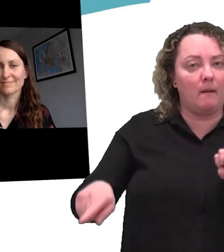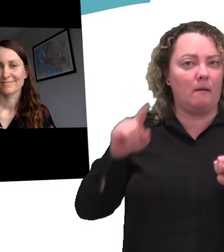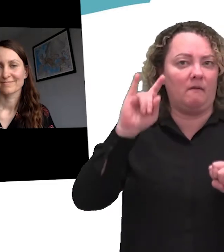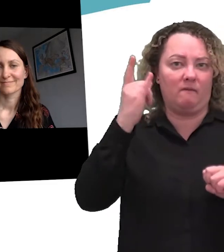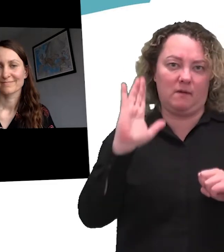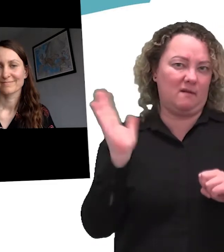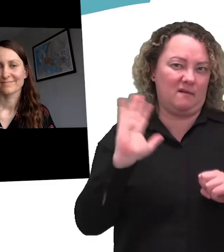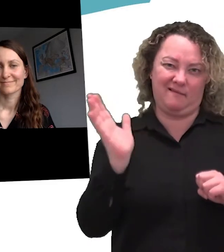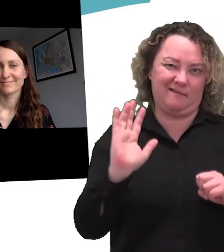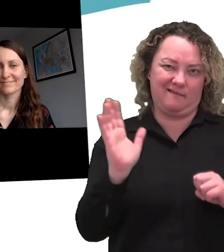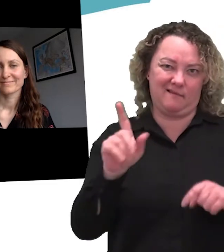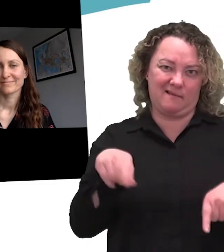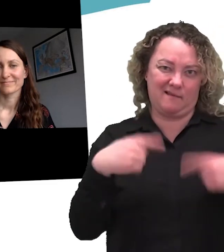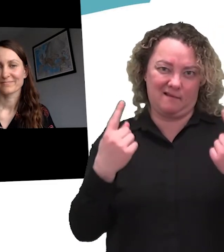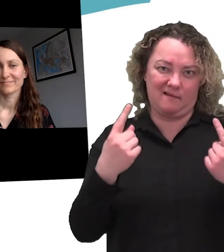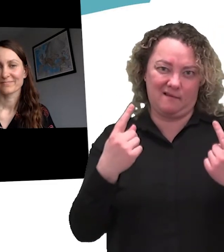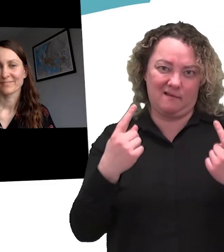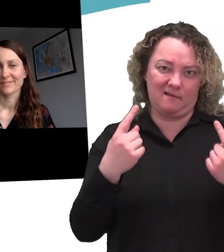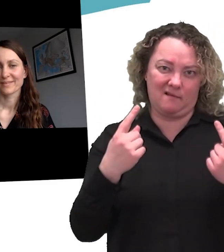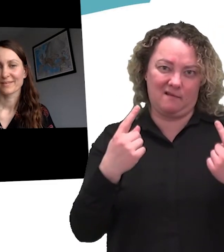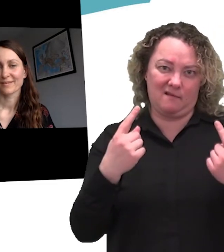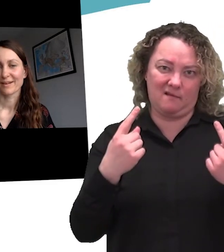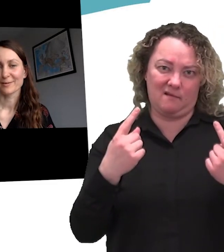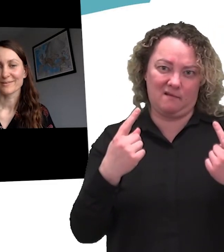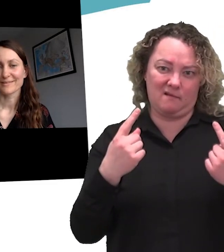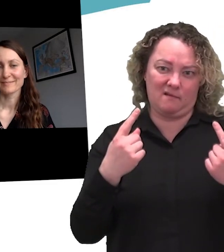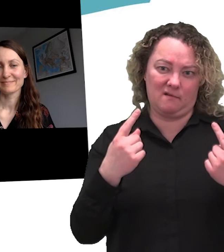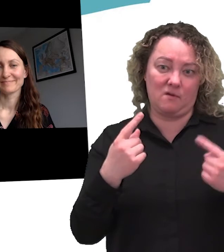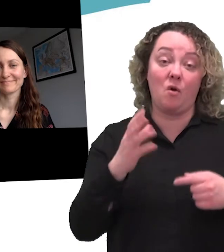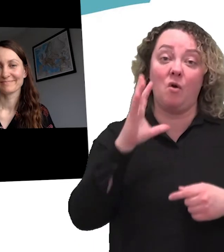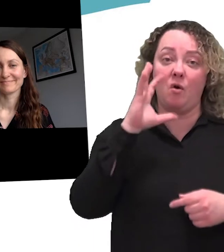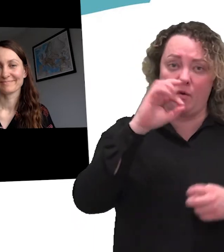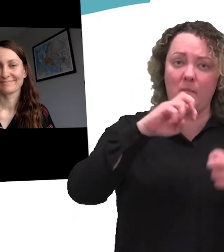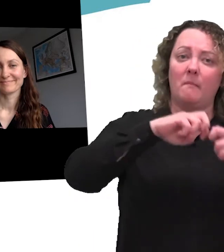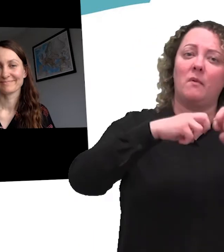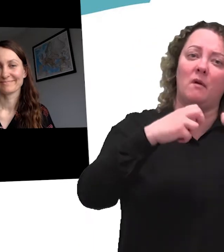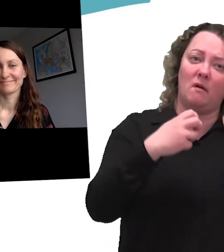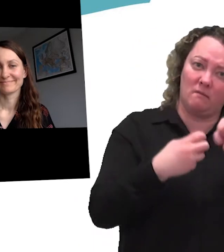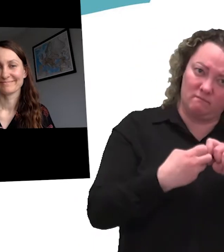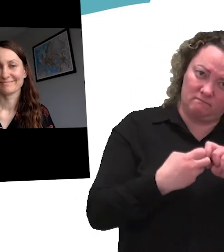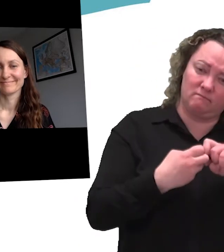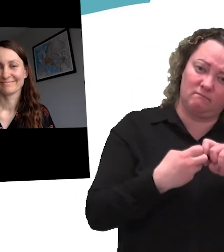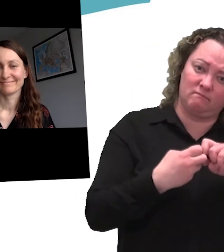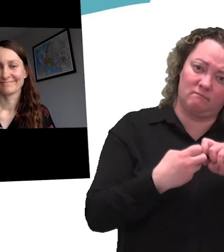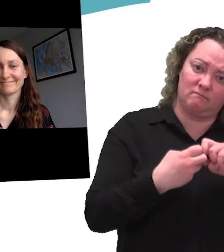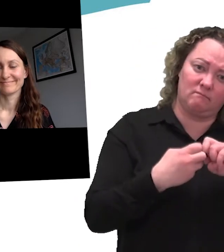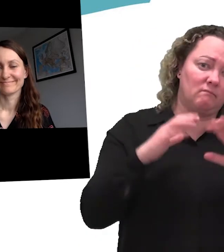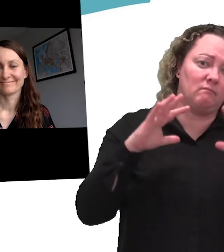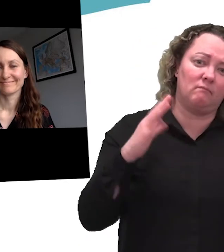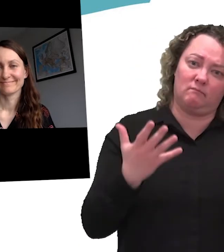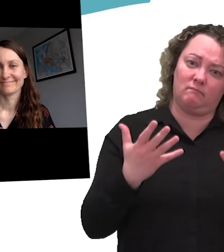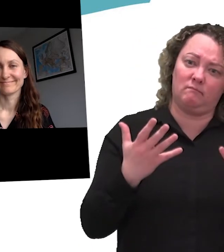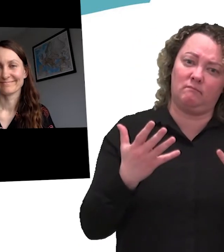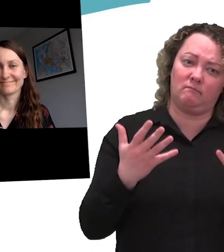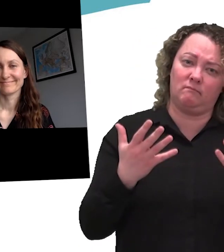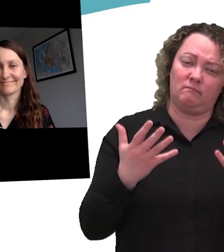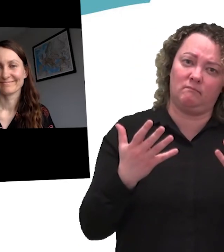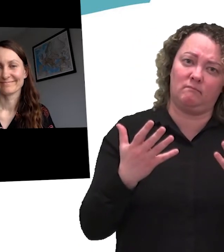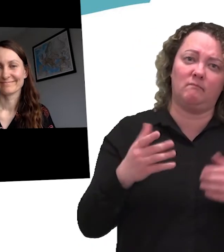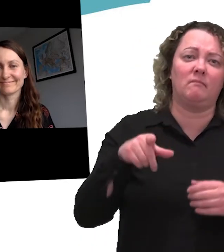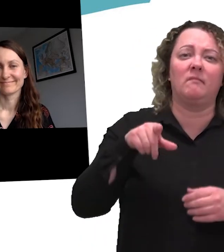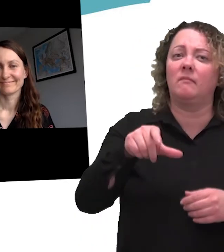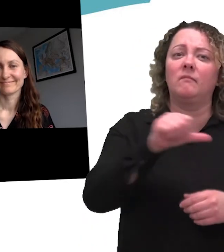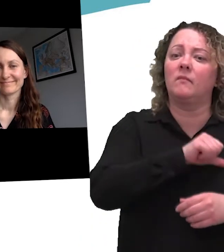spėkit, Renata, kame? Tėveliuose. Todėl, kad jie patys nesilaiko